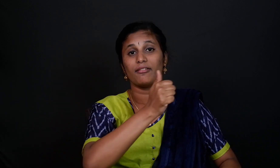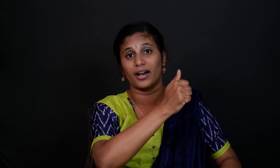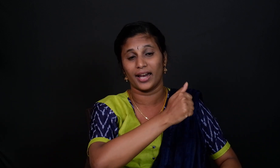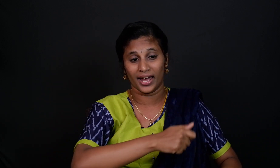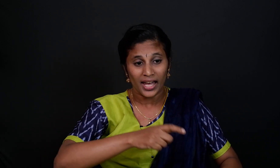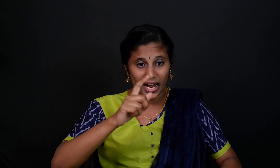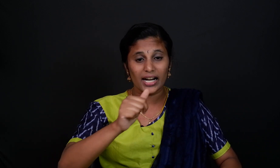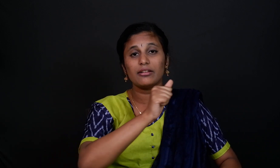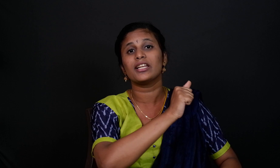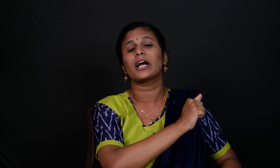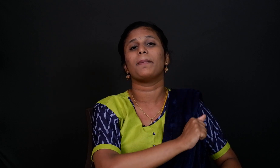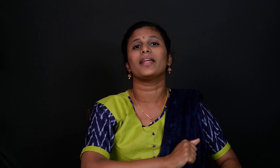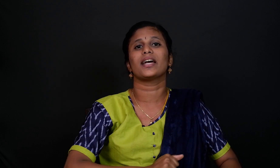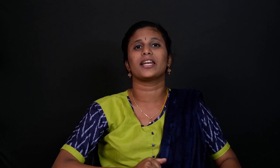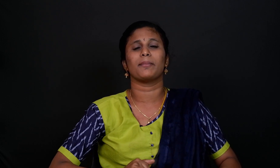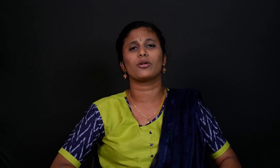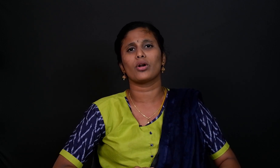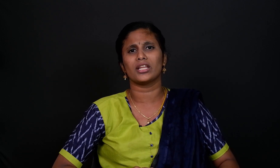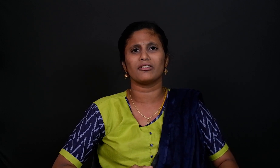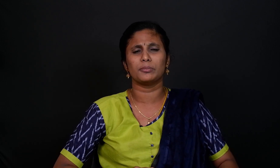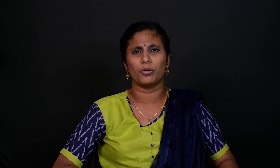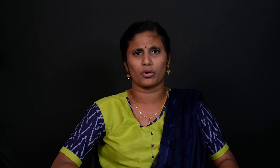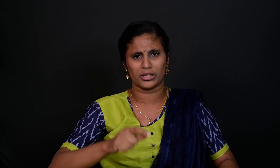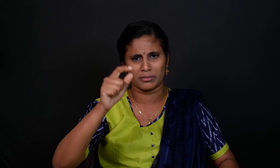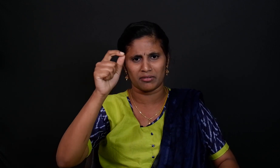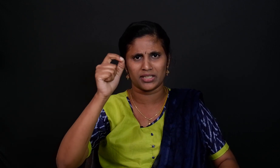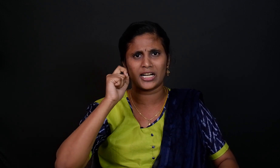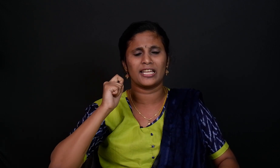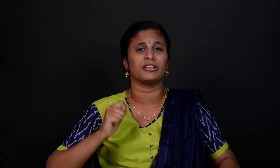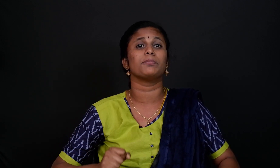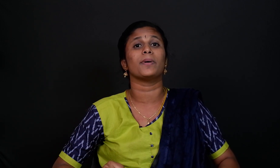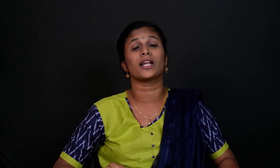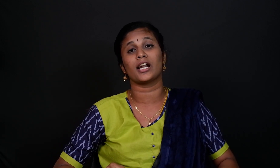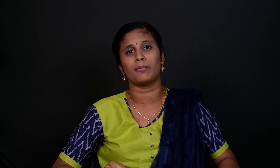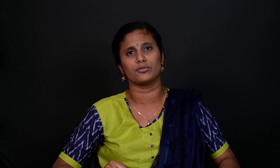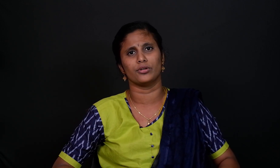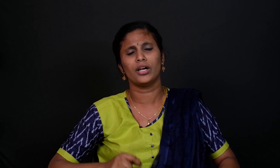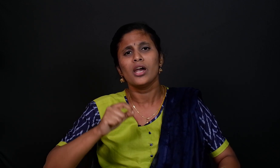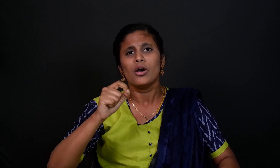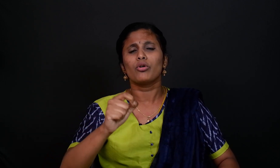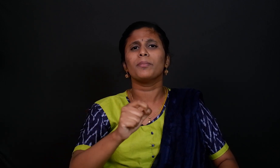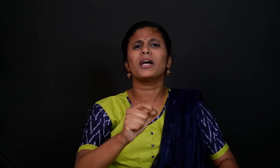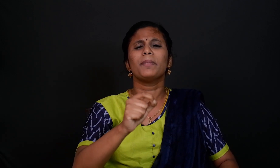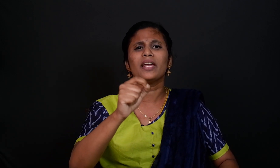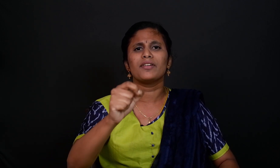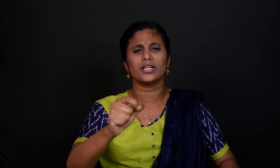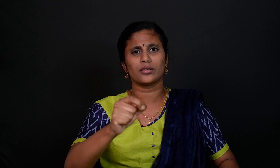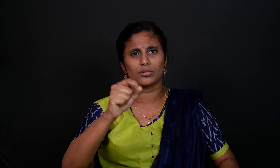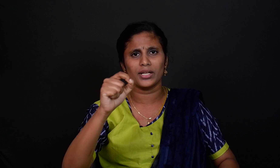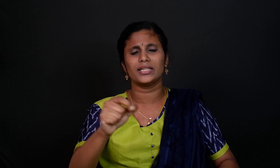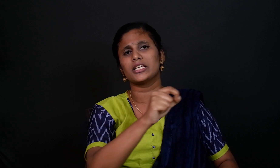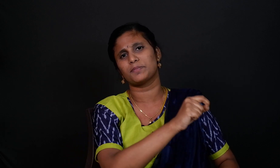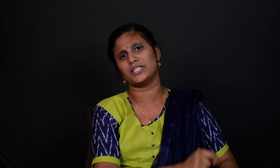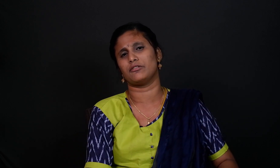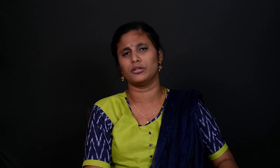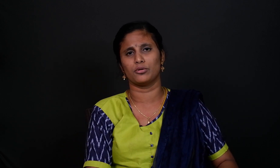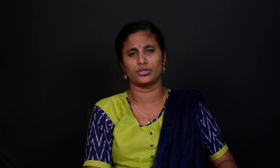வாங்க, அடுத்து வந்து நாங்க பாதயாத்திரை மேற்கொள்ளதான் வந்து போறோம், இந்த மாதிரி விஷயங்களை நீங்க வந்து பண்ணலன்னா அப்படின்னு சொல்லிட்டு ஒரு மிகப்பெரிய விஷயத்த சொல்லி இந்த ஸ்பீச்சை வந்து